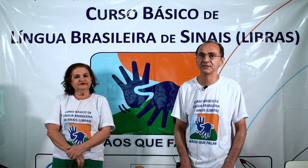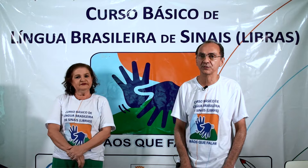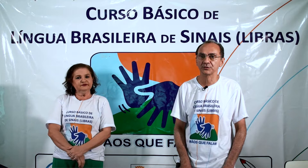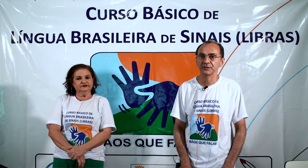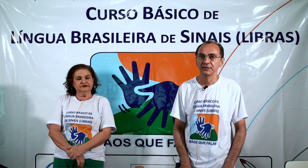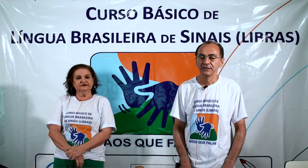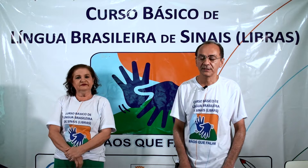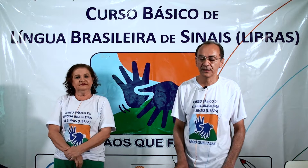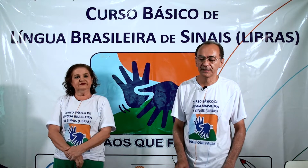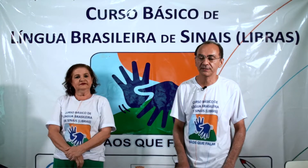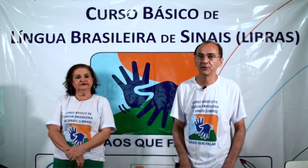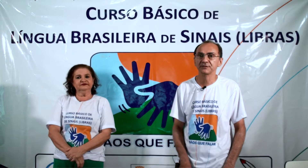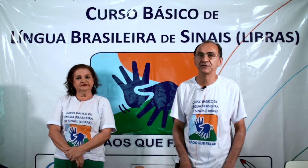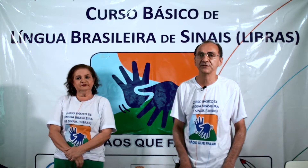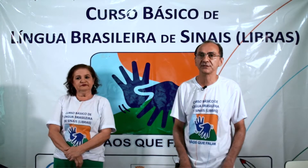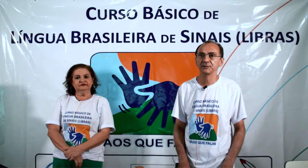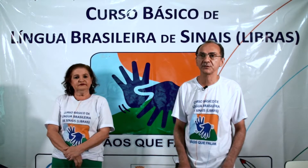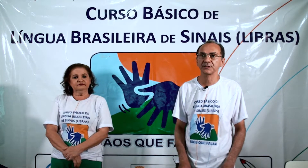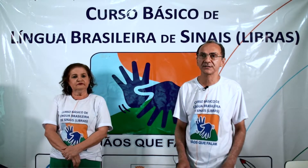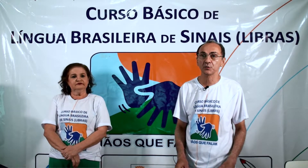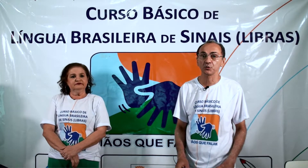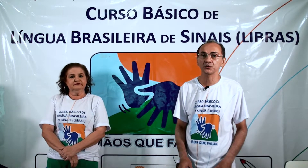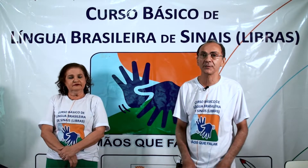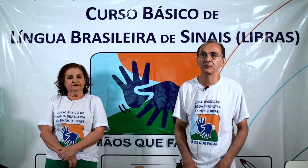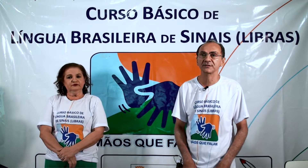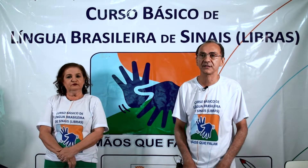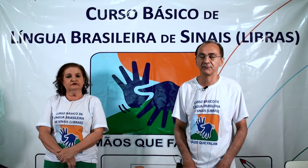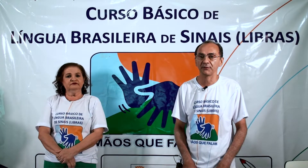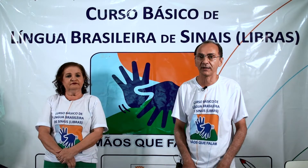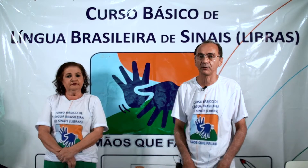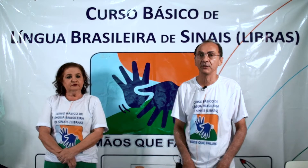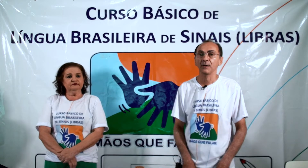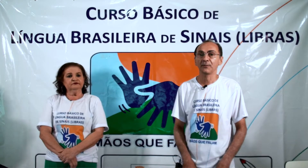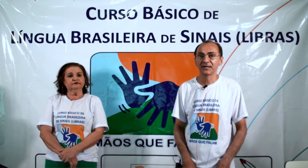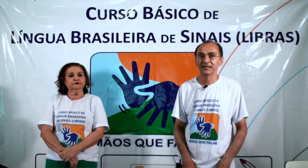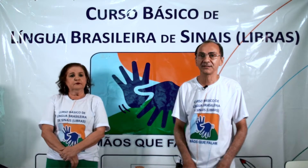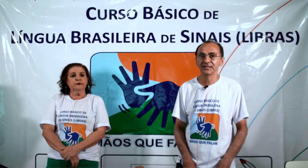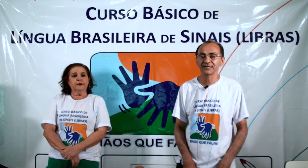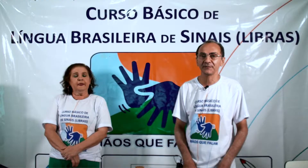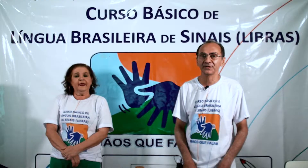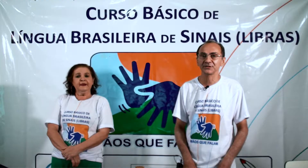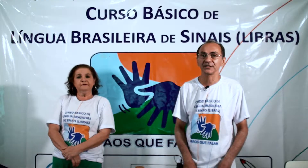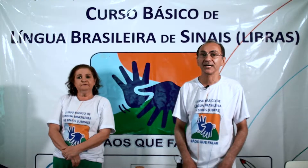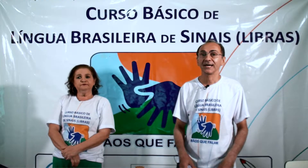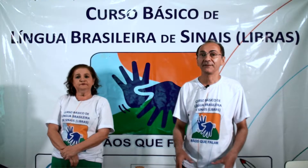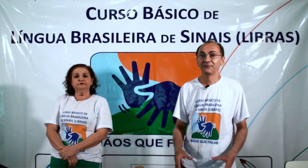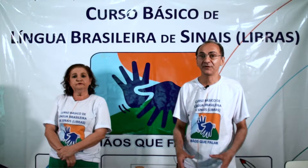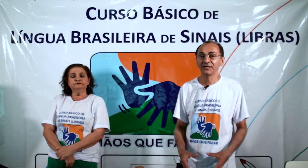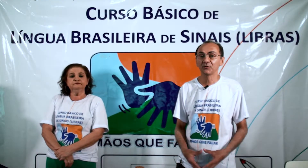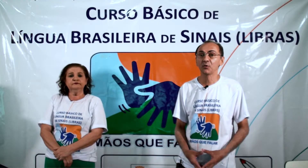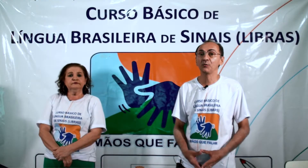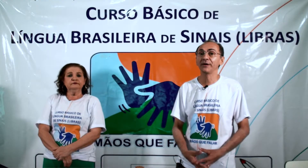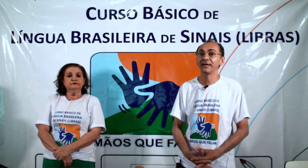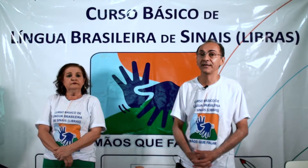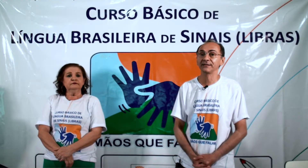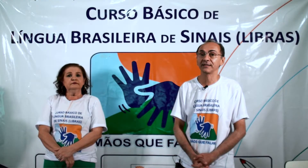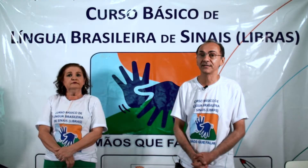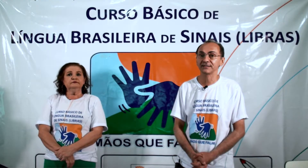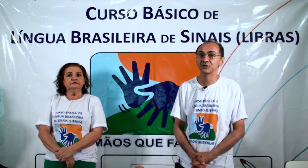surda. E aí nós estamos nesse curso, Mãos que Falam, para exatamente ver como é interessante